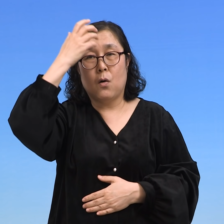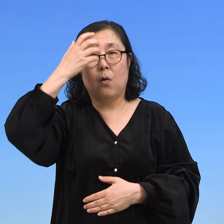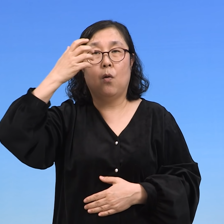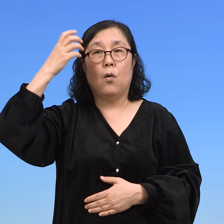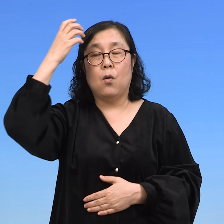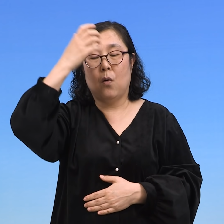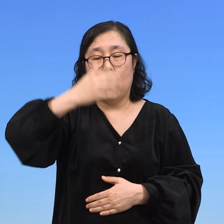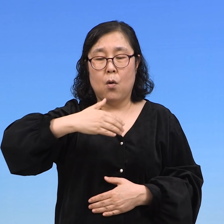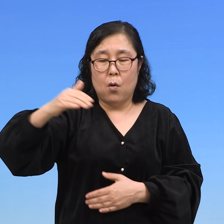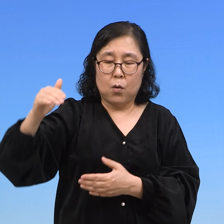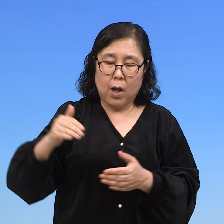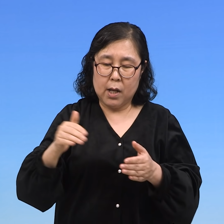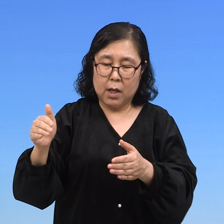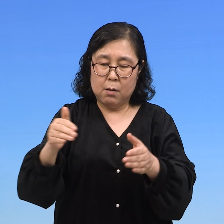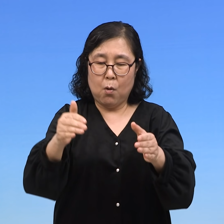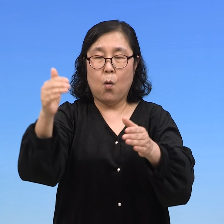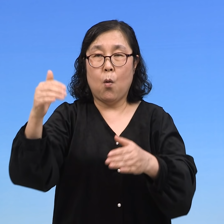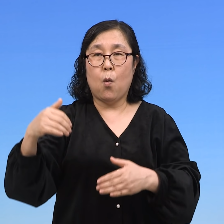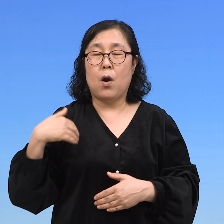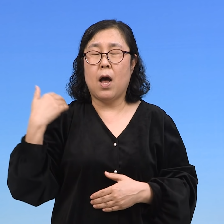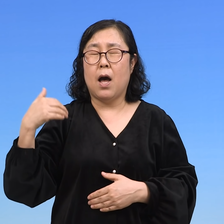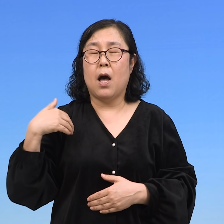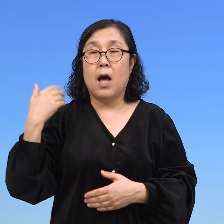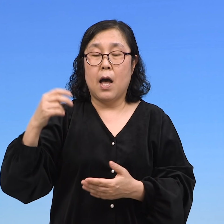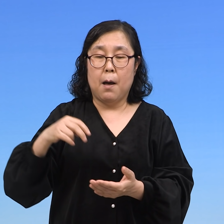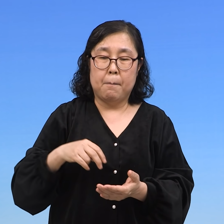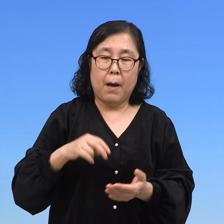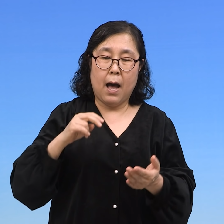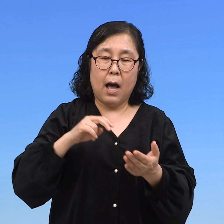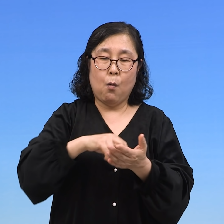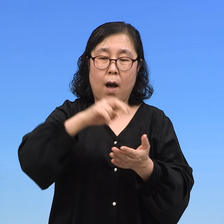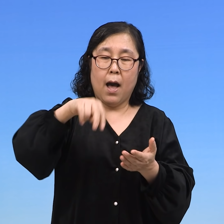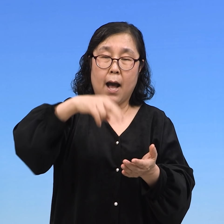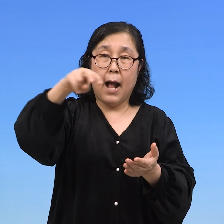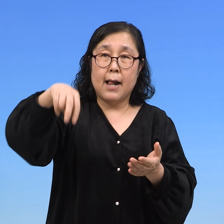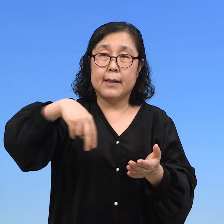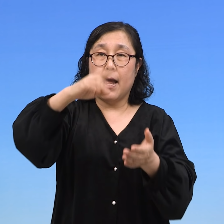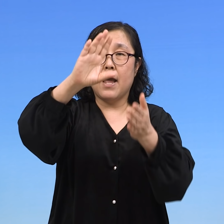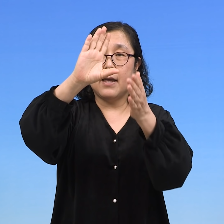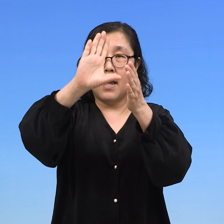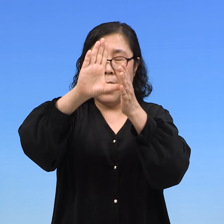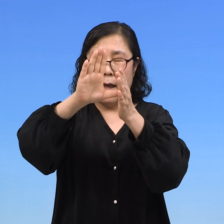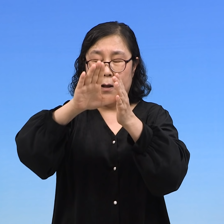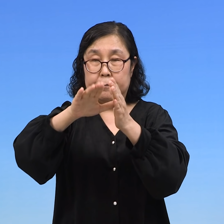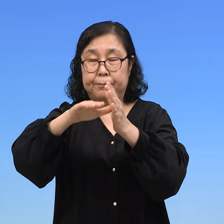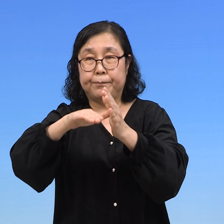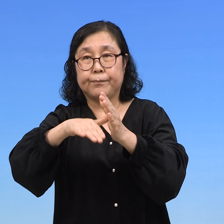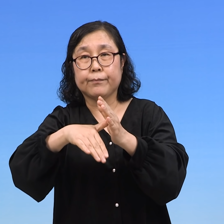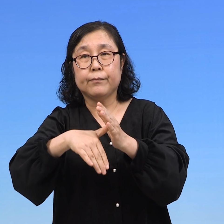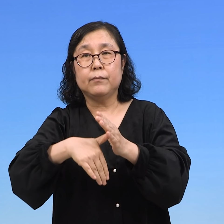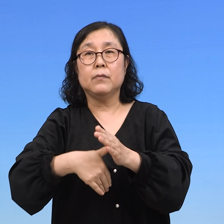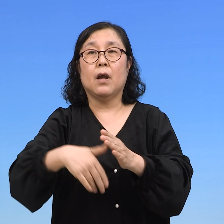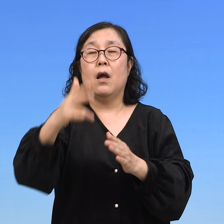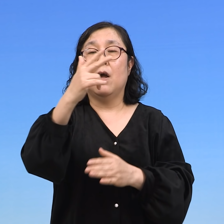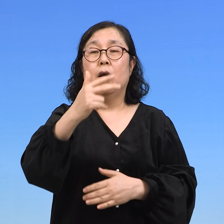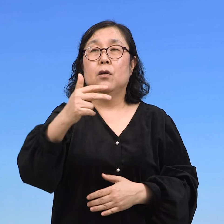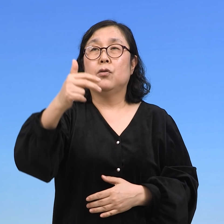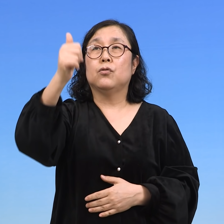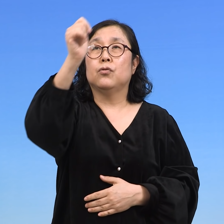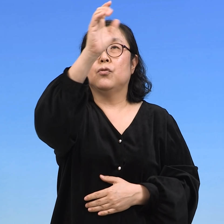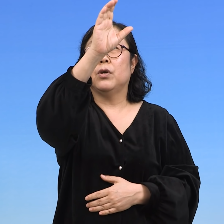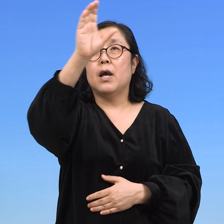갈 길 몰라 방황할 때에 주의